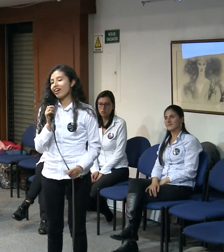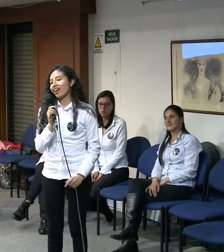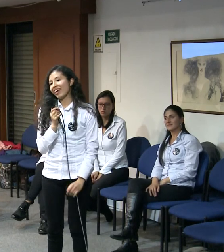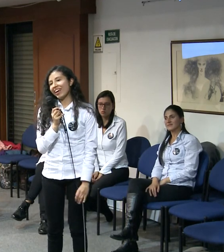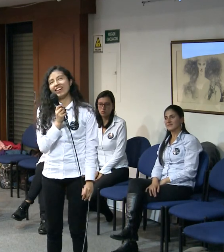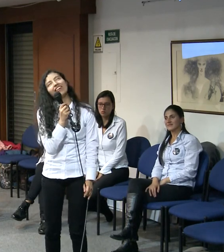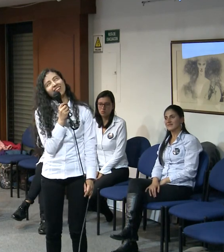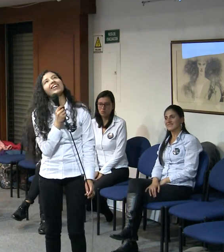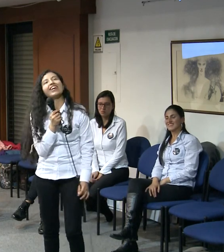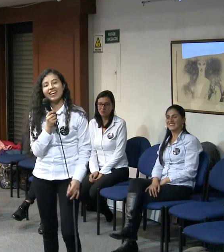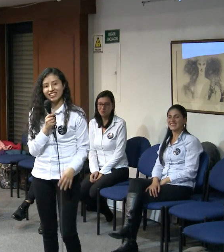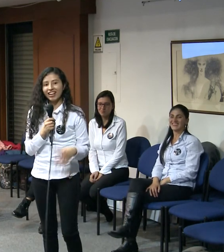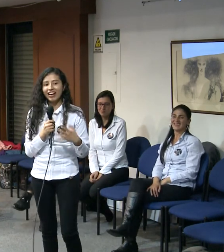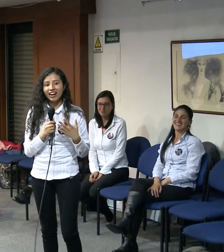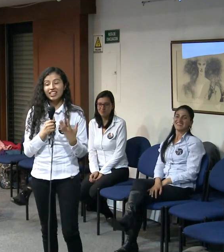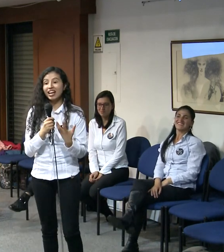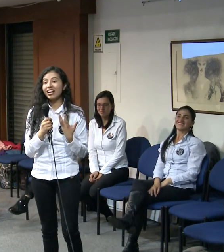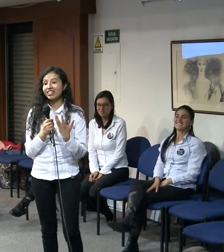posibilitaron